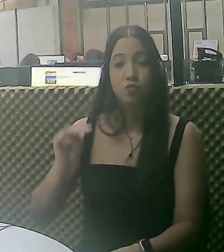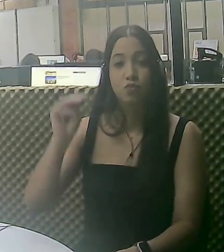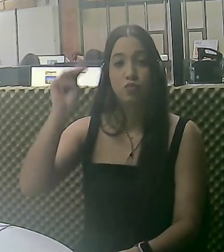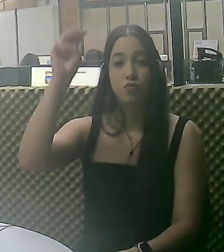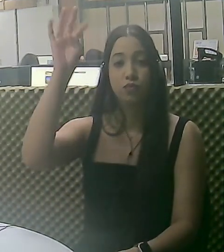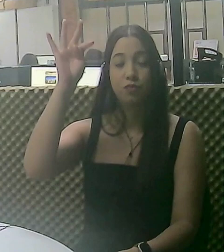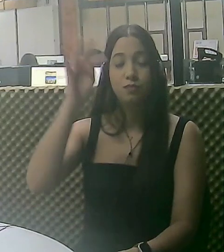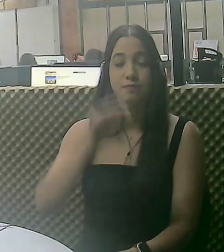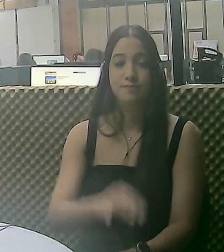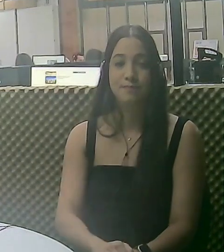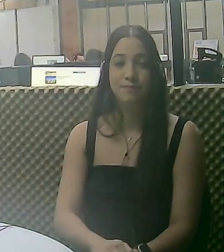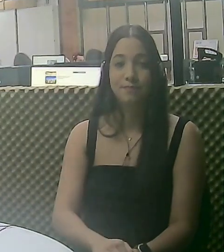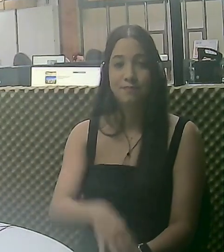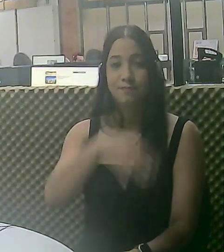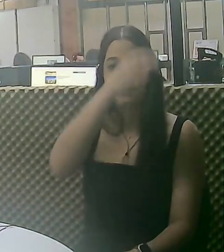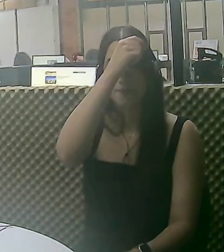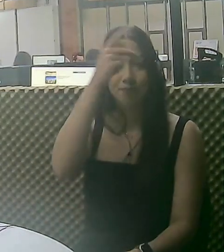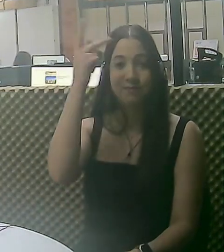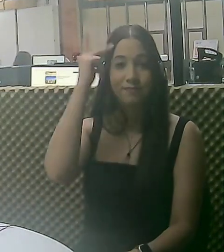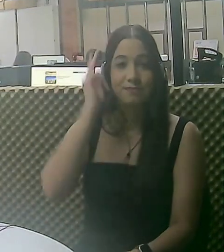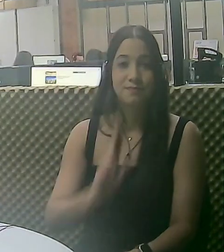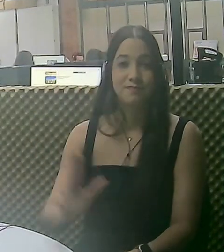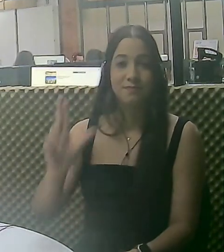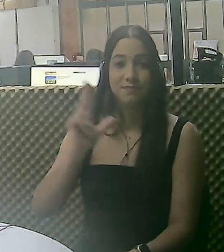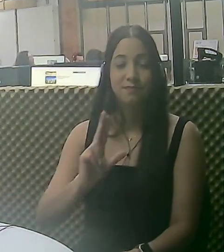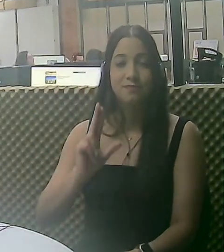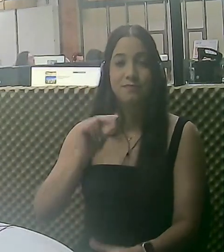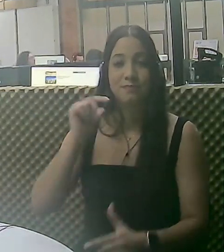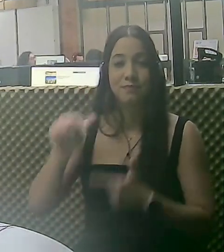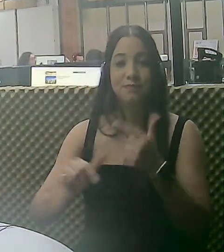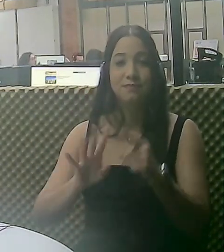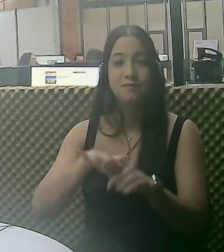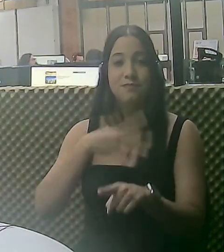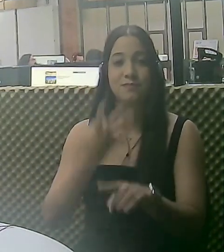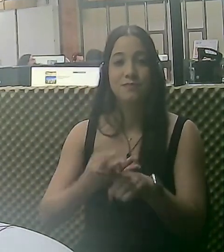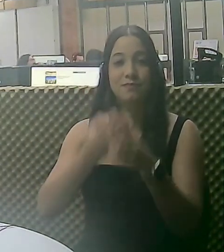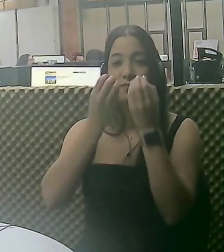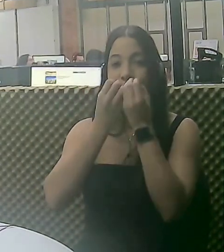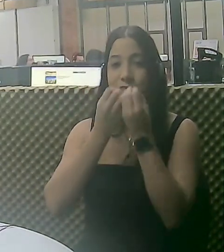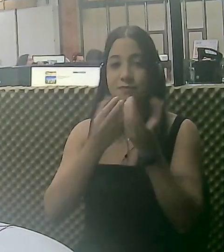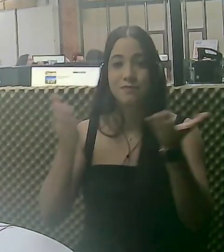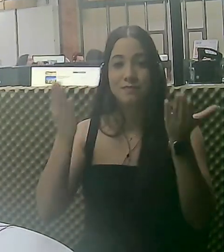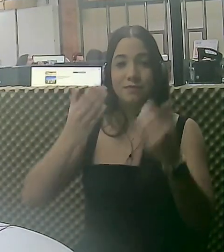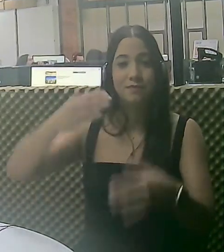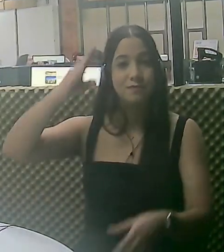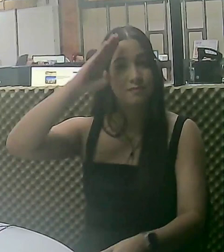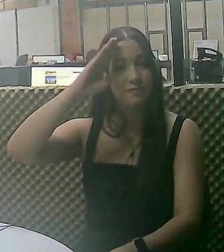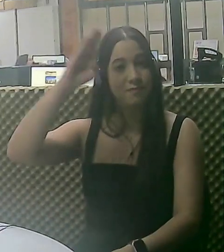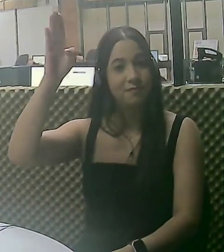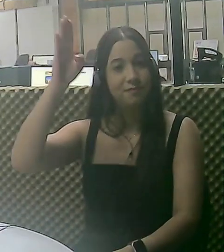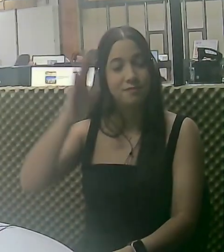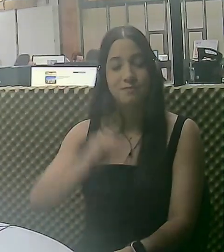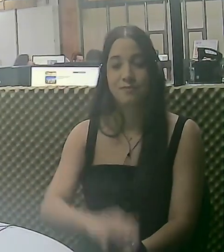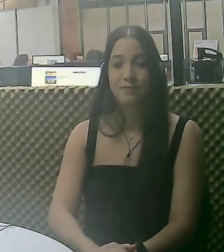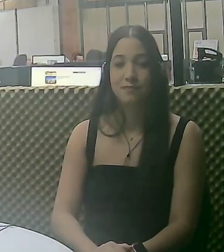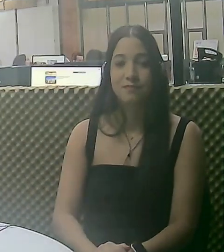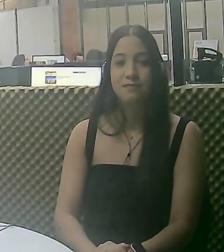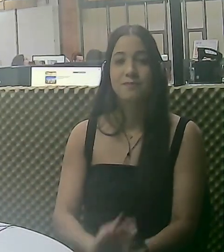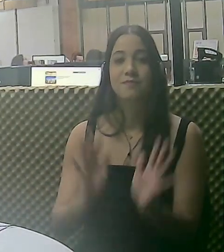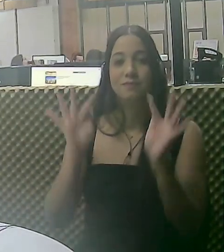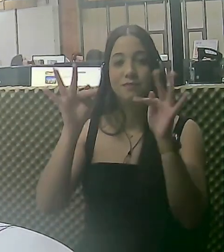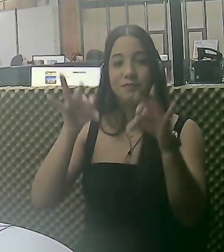Comunicação, Marco Túlio de Castro Kalimann. Prefeitura de Uberlândia. Fazer mais, fazer bem. Até a